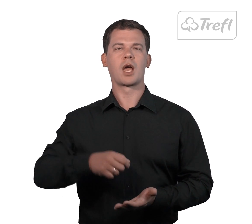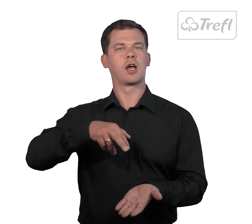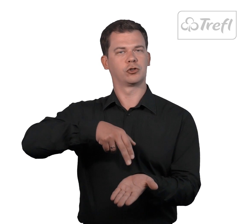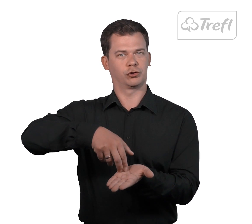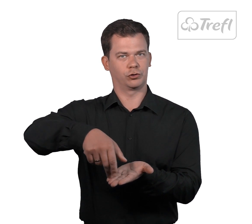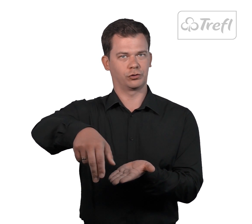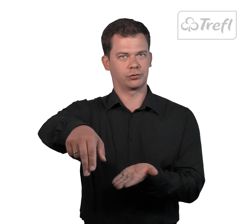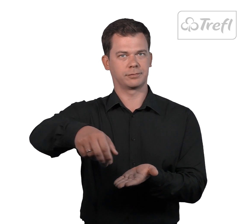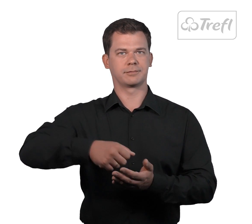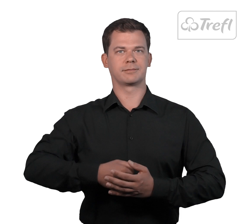Iść.